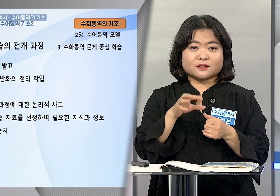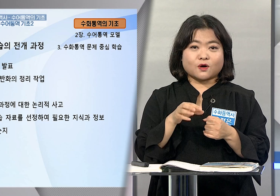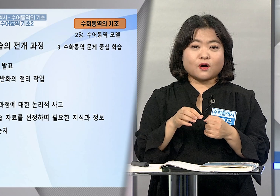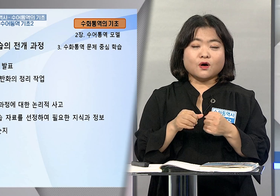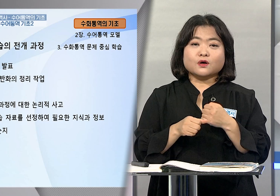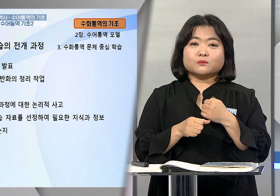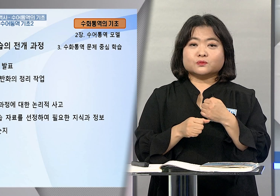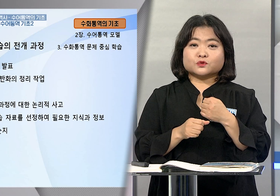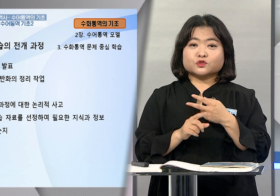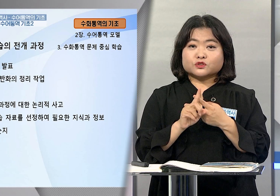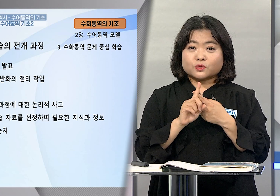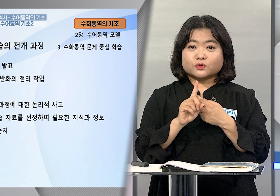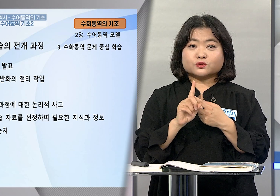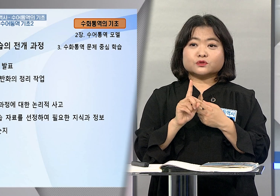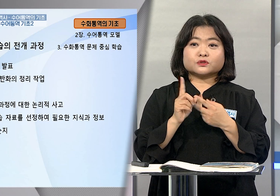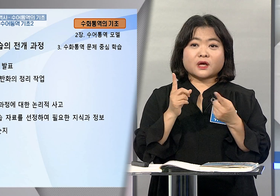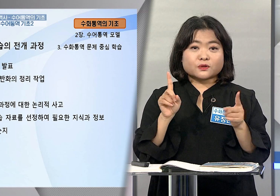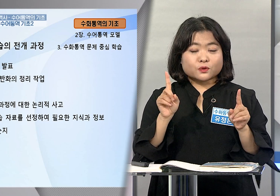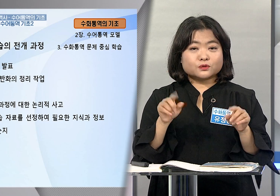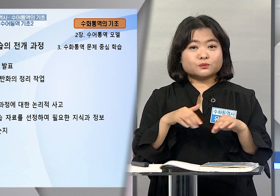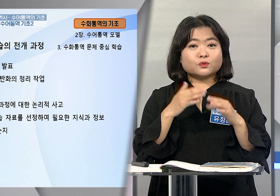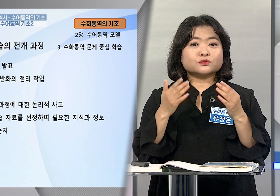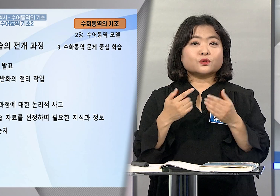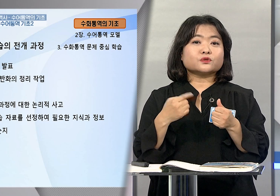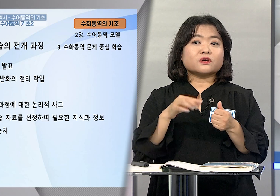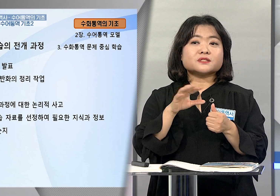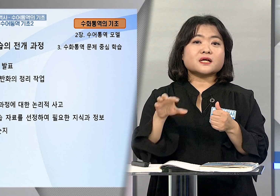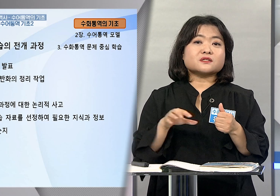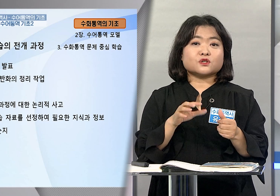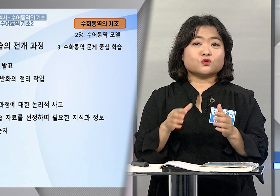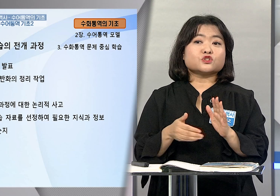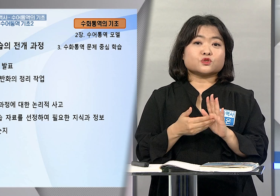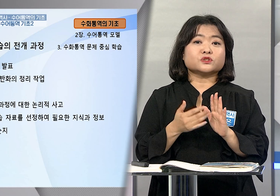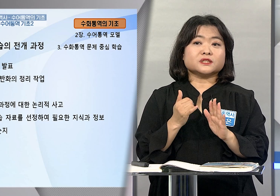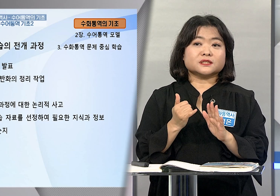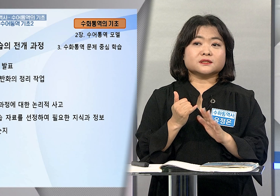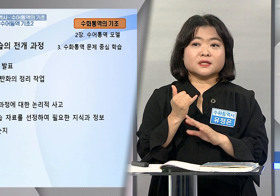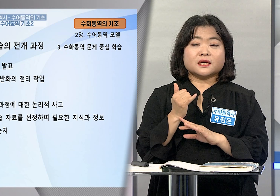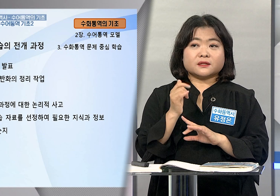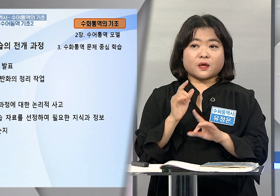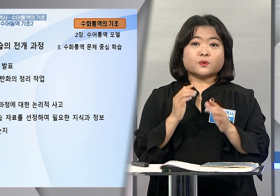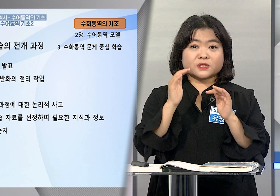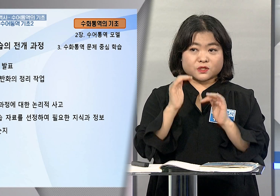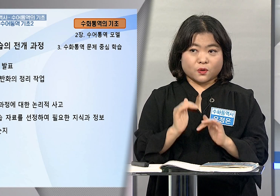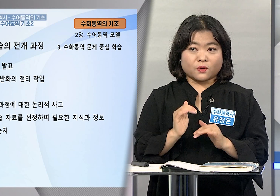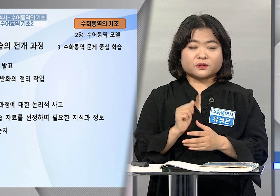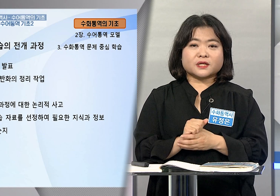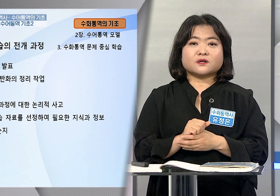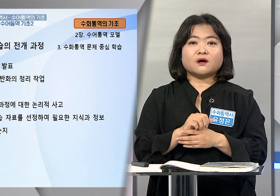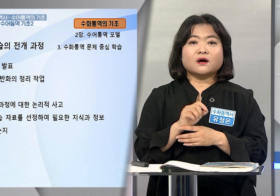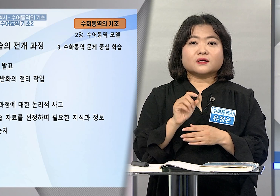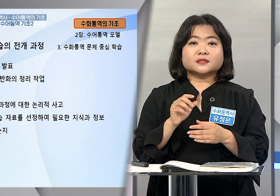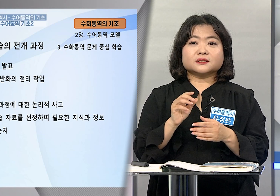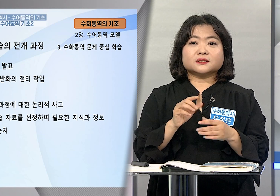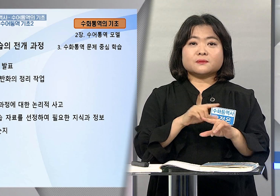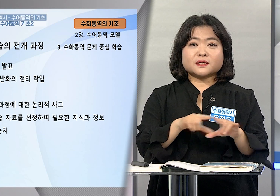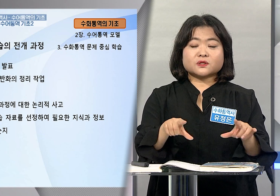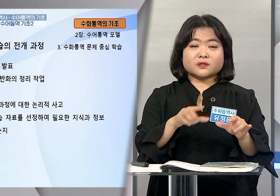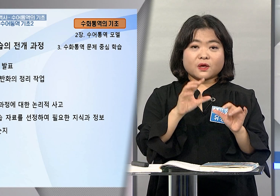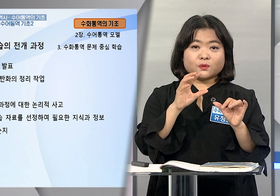현장에서 중등교육, 대학교육 모든 교육 현장에서 이루어지고 있는 내용이죠. 그래서 그 일반적인